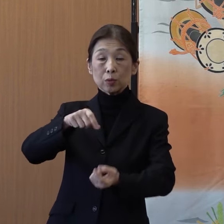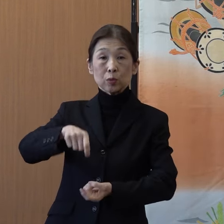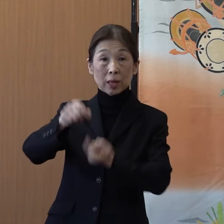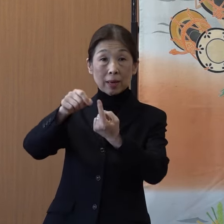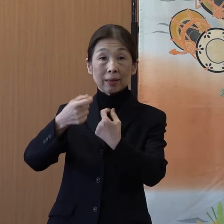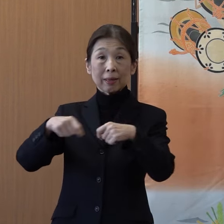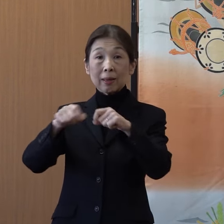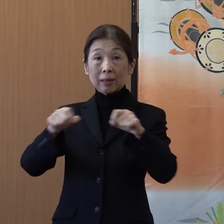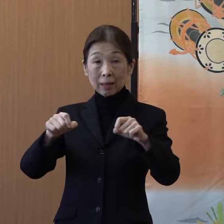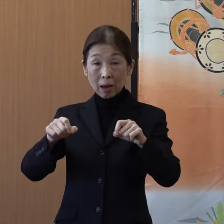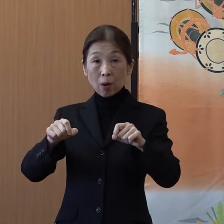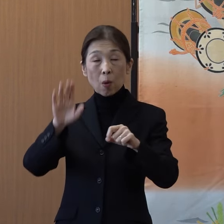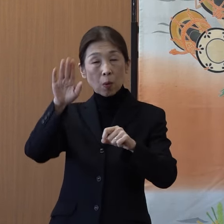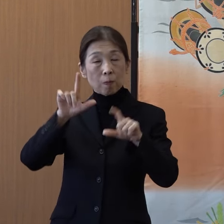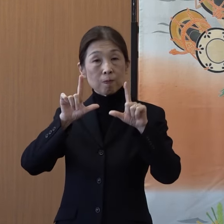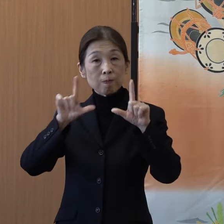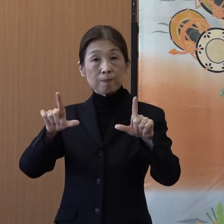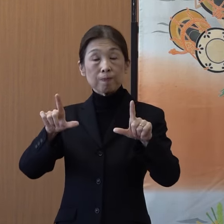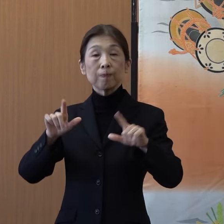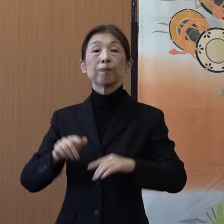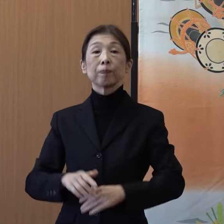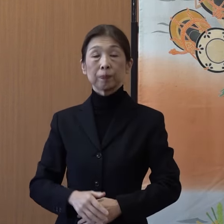日中に通知をいたします。